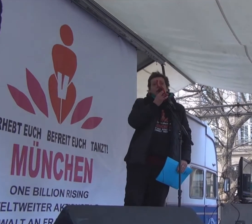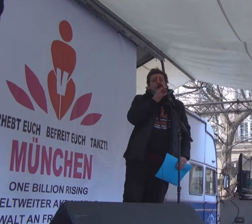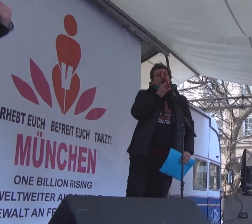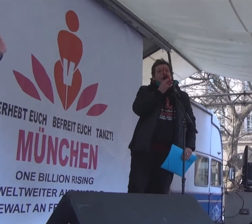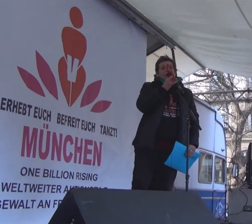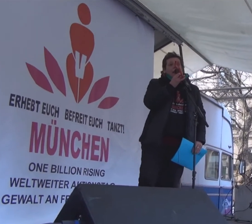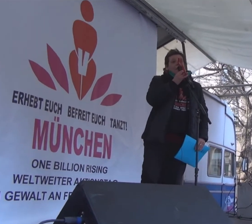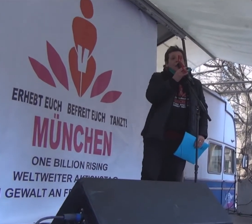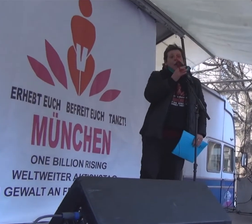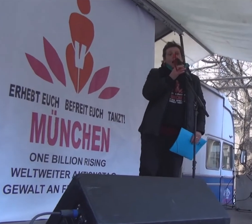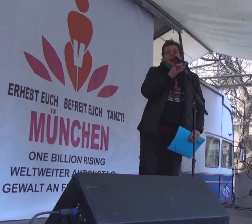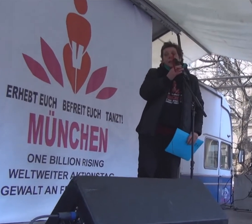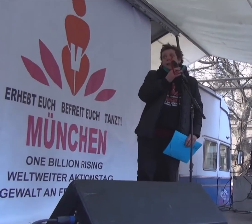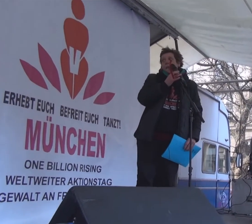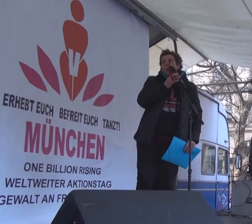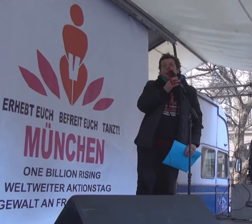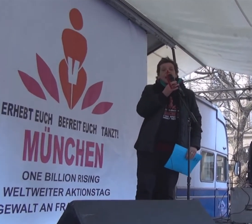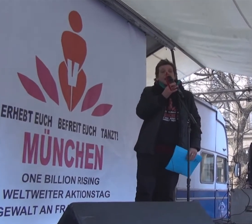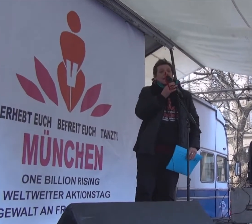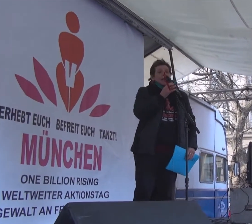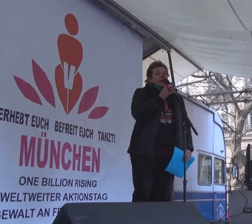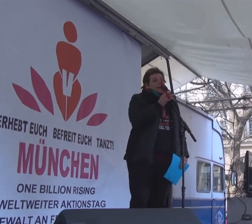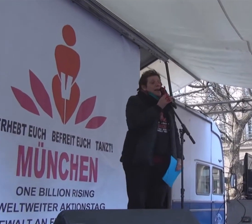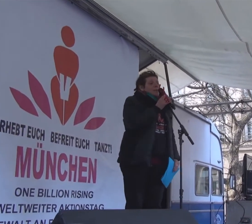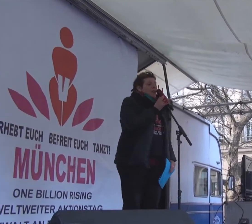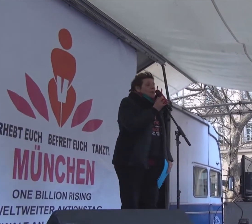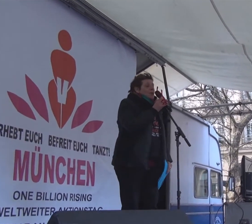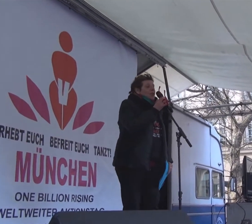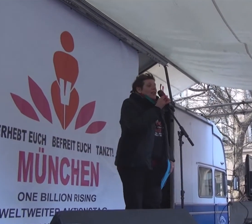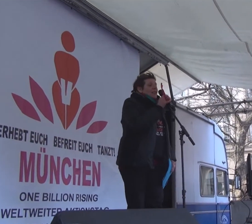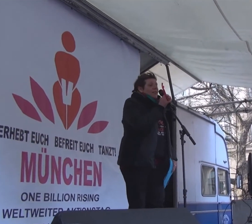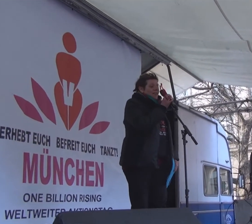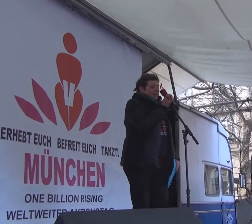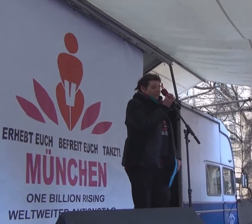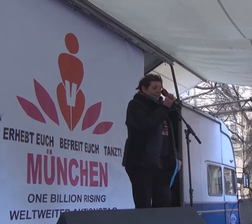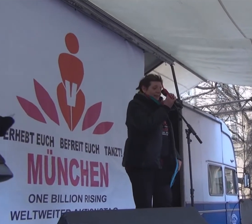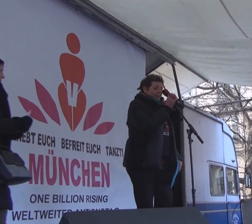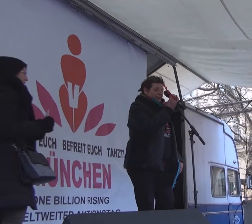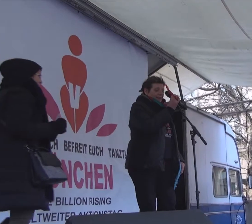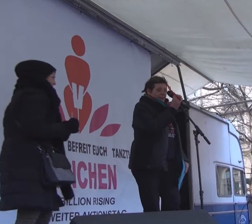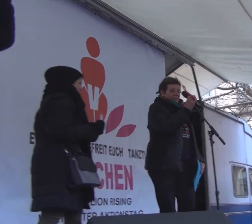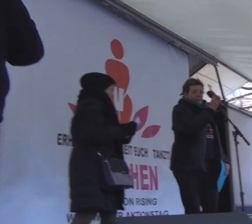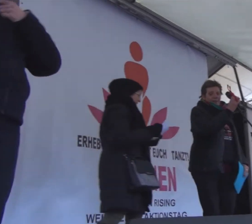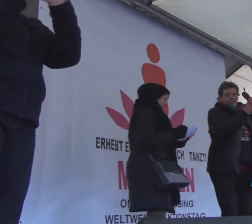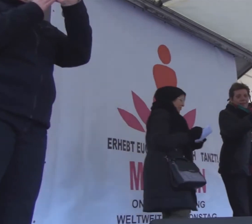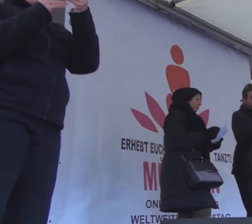herzlich Nicke Kiffram vom Ausländerbeirat der Landeshauptstadt München.